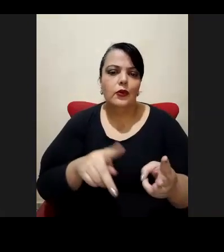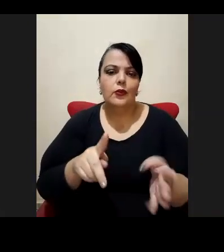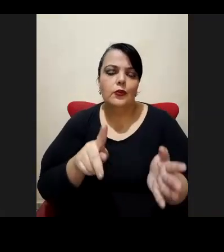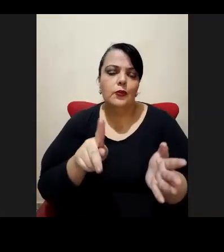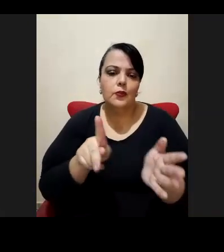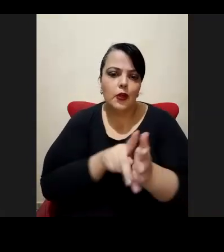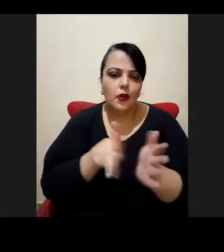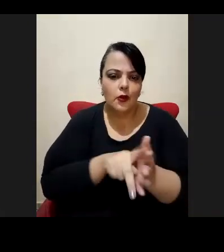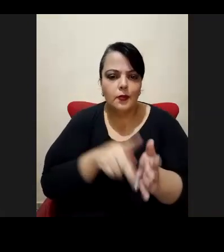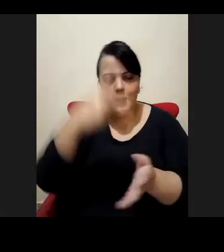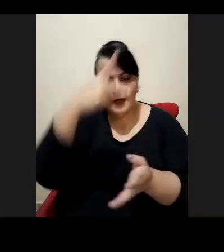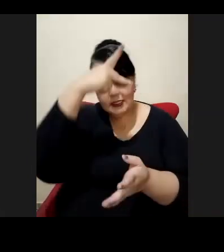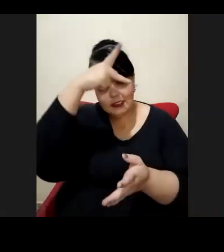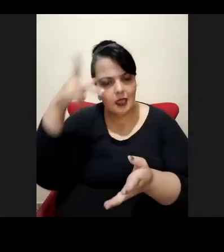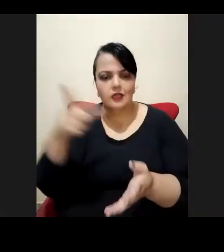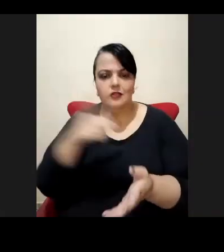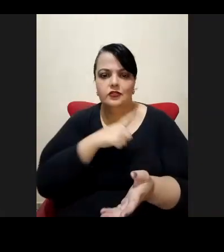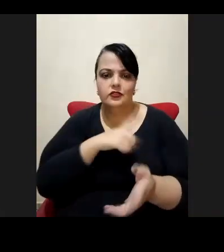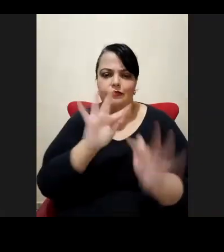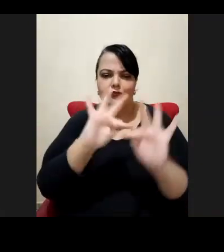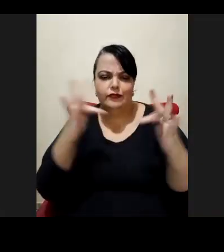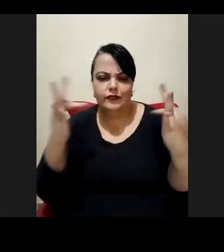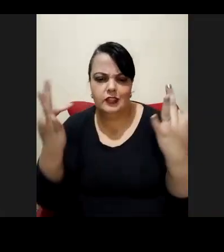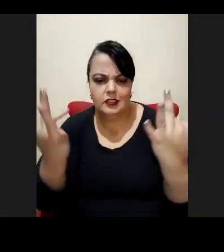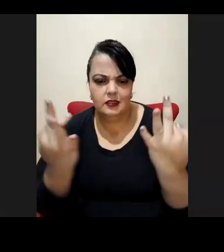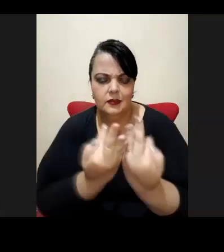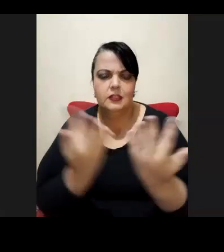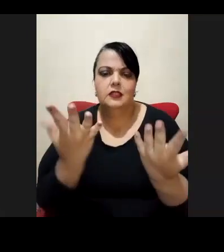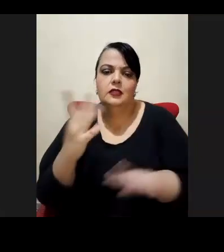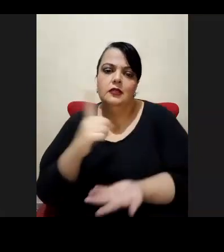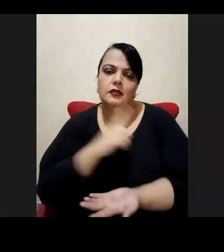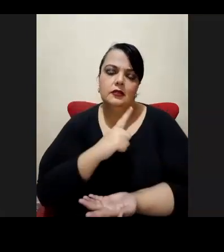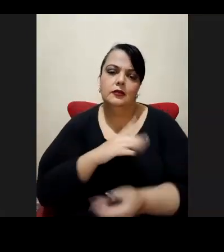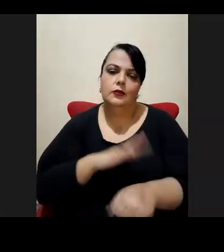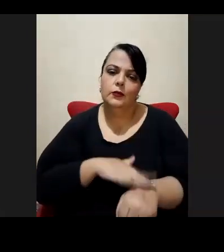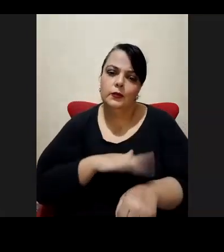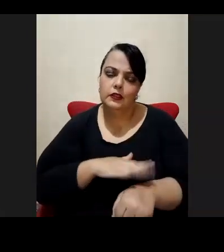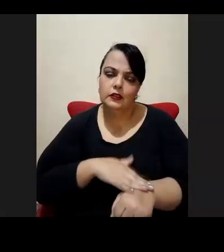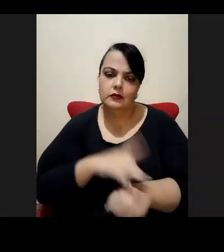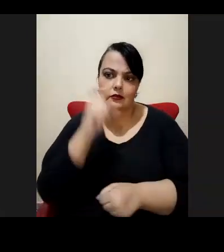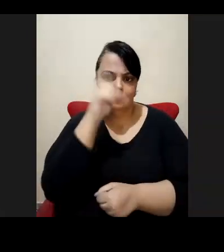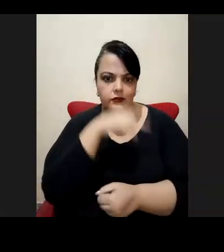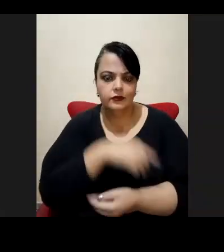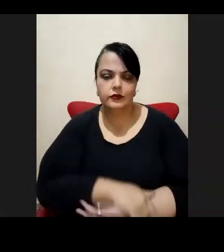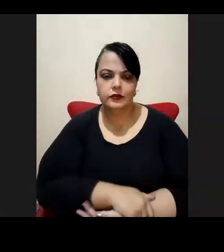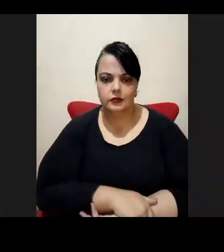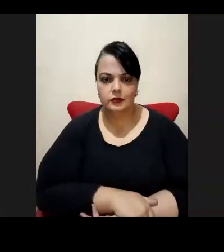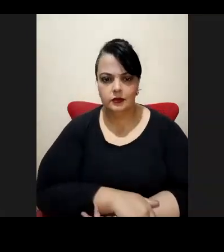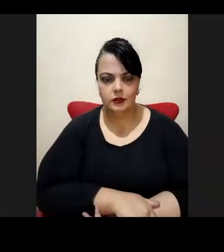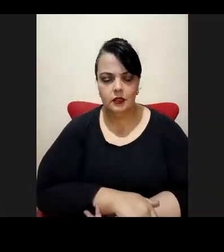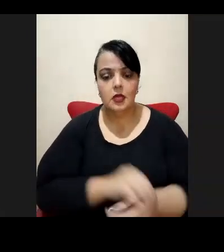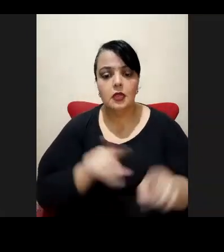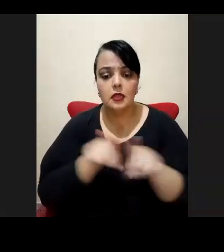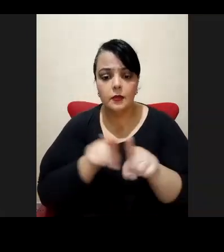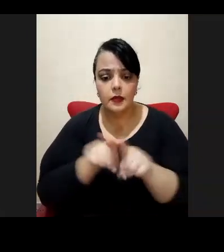nossos familiares que estão passando por isso no enfrentamento dessa fase. Ao mesmo tempo que é preciso que nós